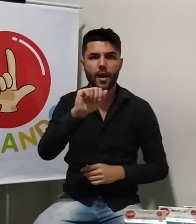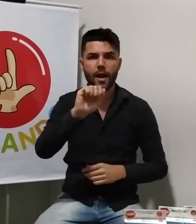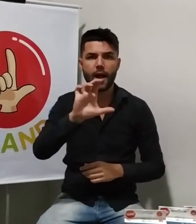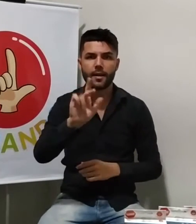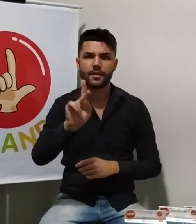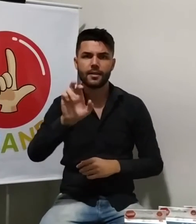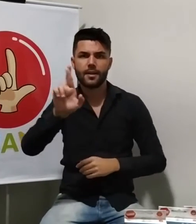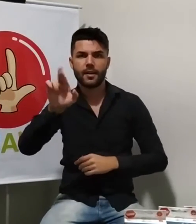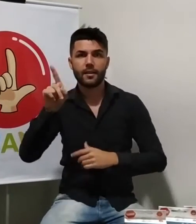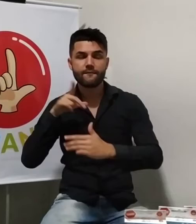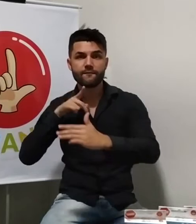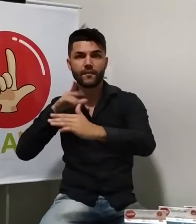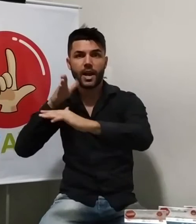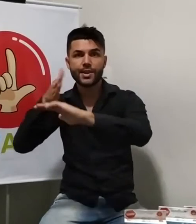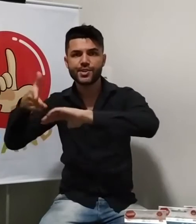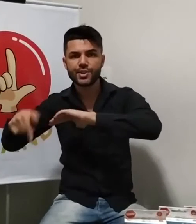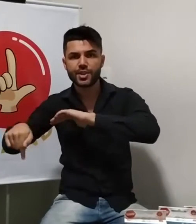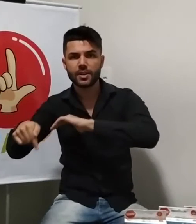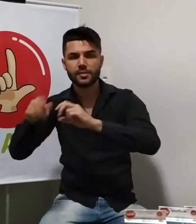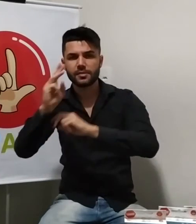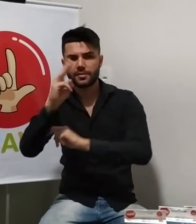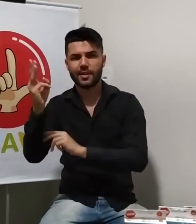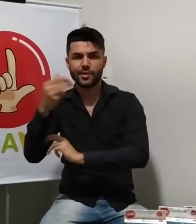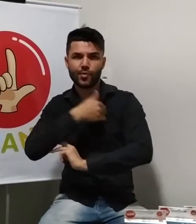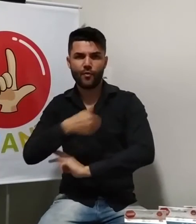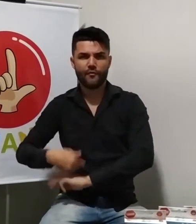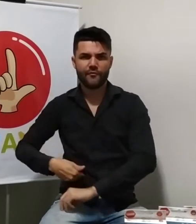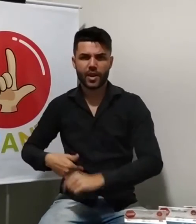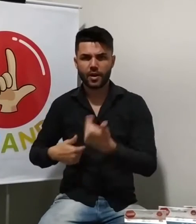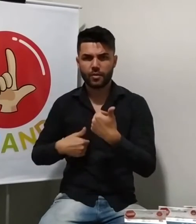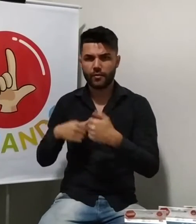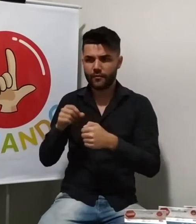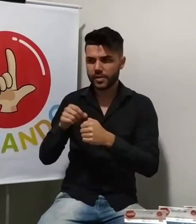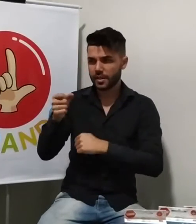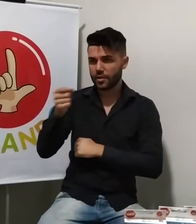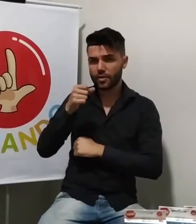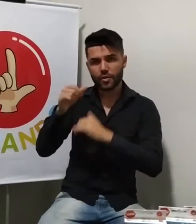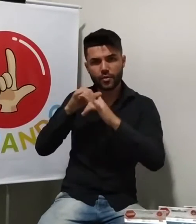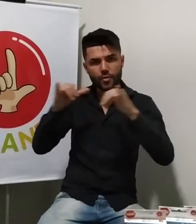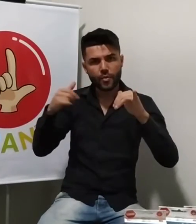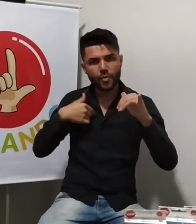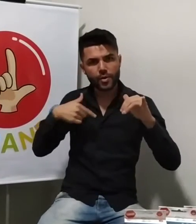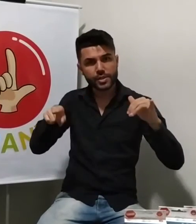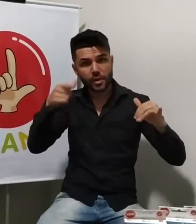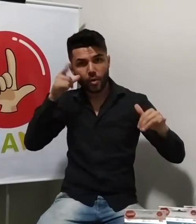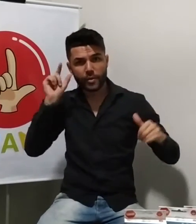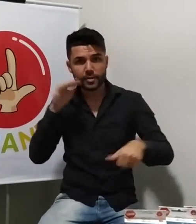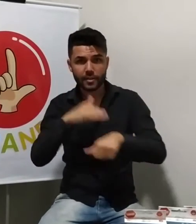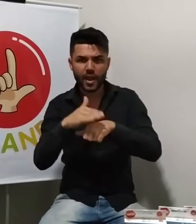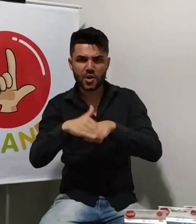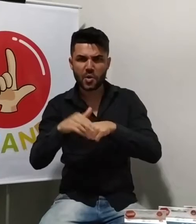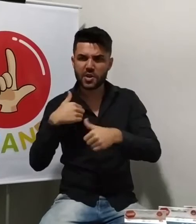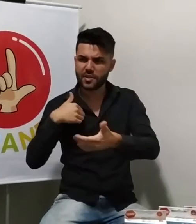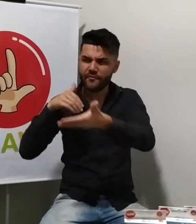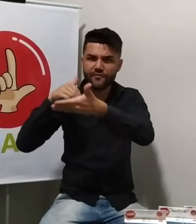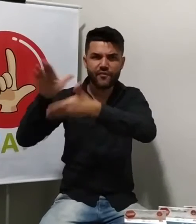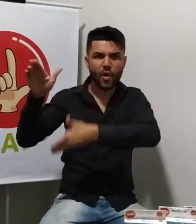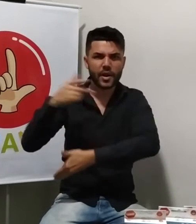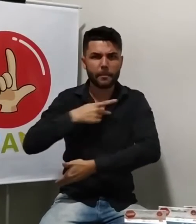quando o assunto era hacker. E qual a idade que você tinha? Eu tinha 18 anos. Esse negócio começou a bombar bombar e os hackers começaram a me mandar notícia.